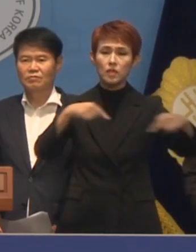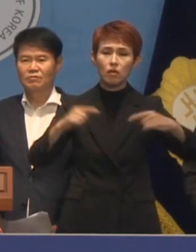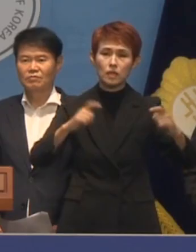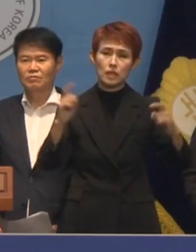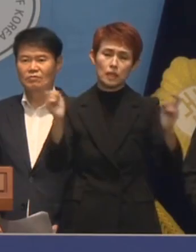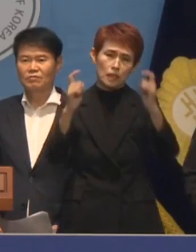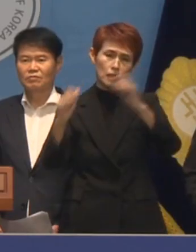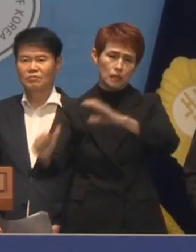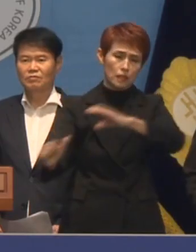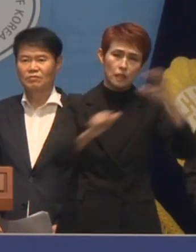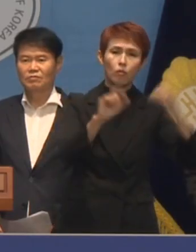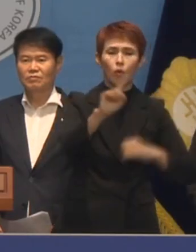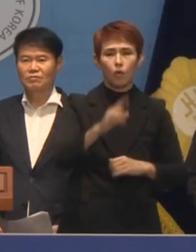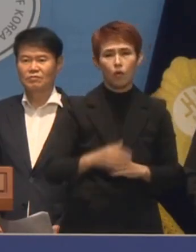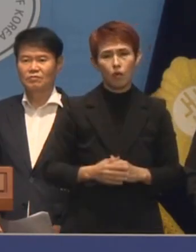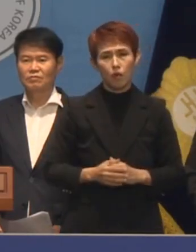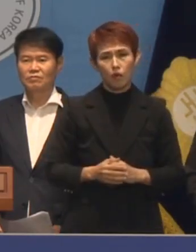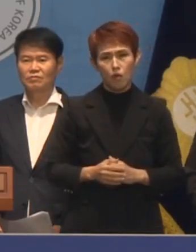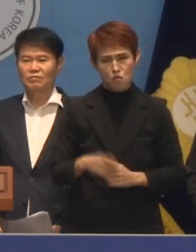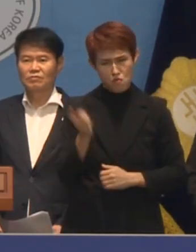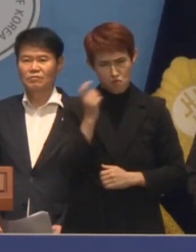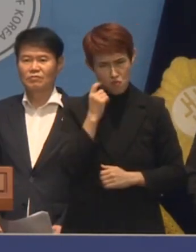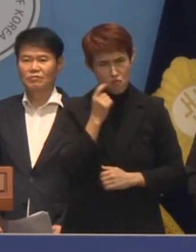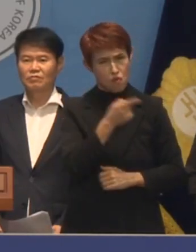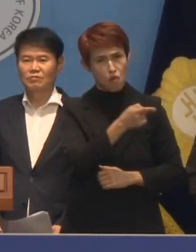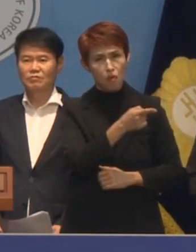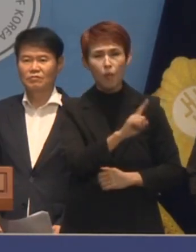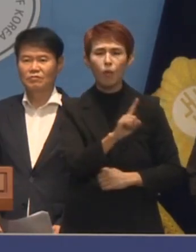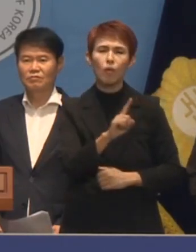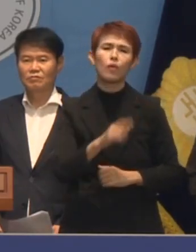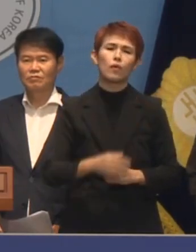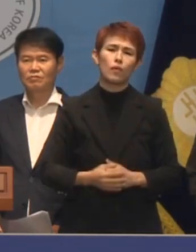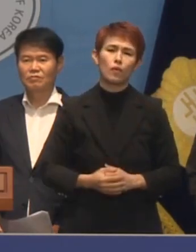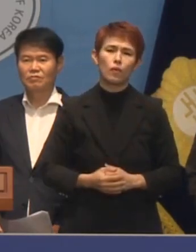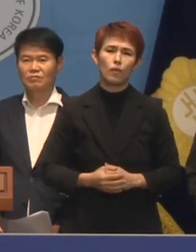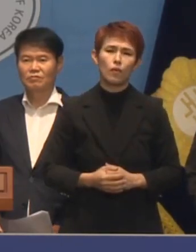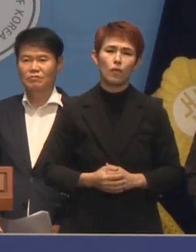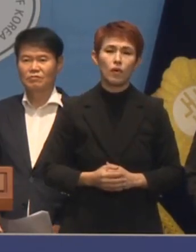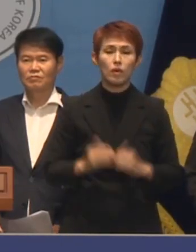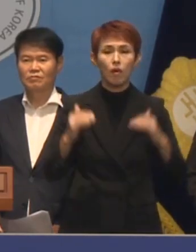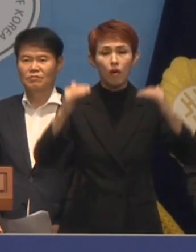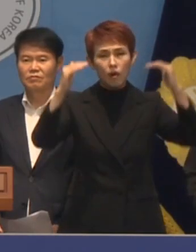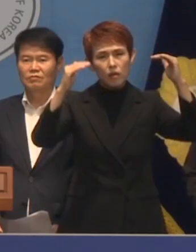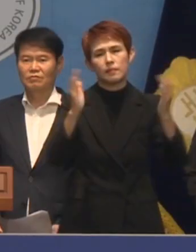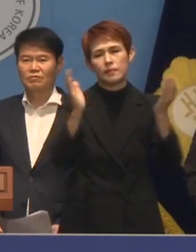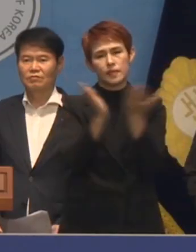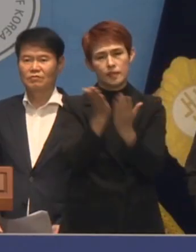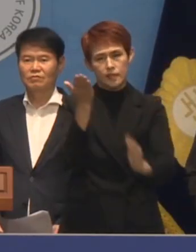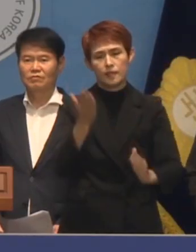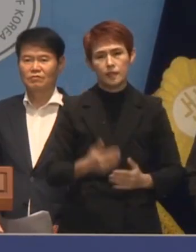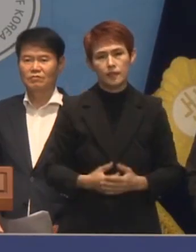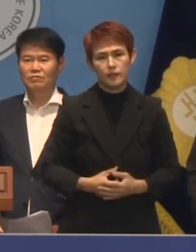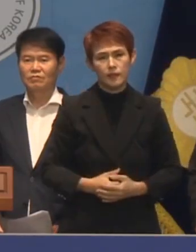아이의 미래를 가지고 거짓 농간을 벌인다면 이것은 결코 어른의 모습이 아닙니다.